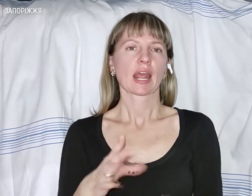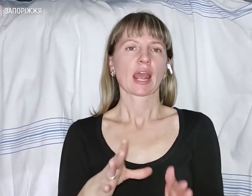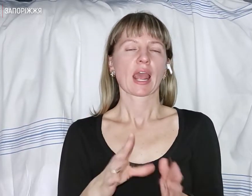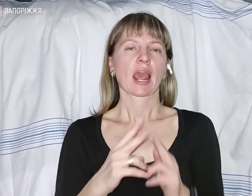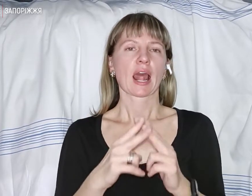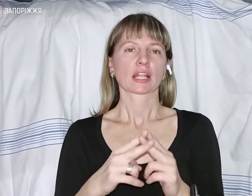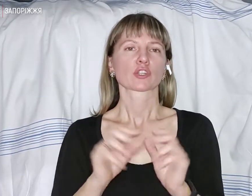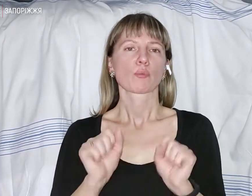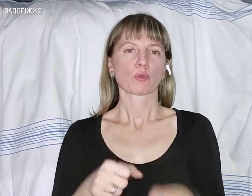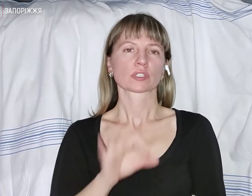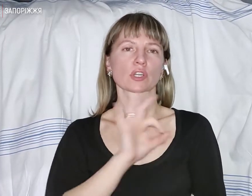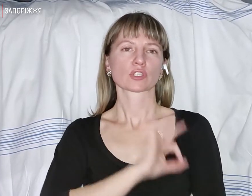не идем.